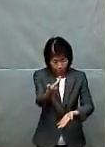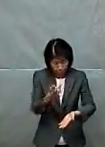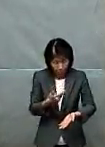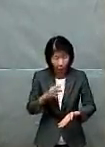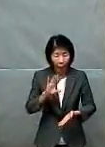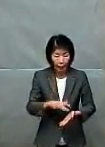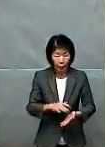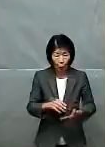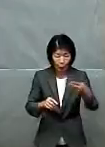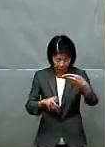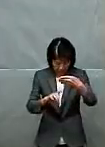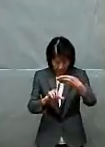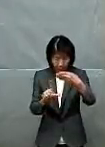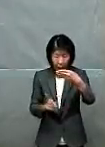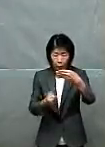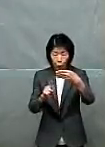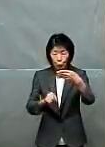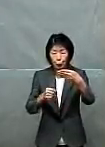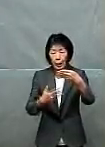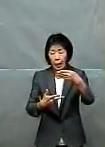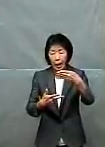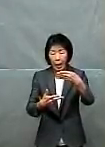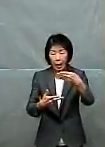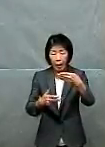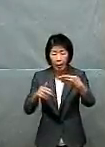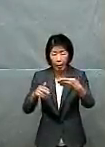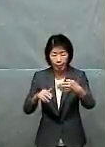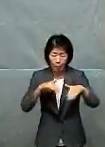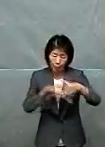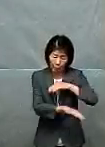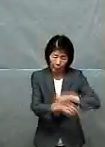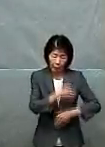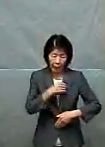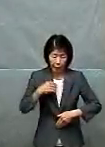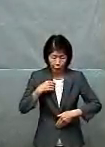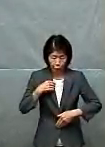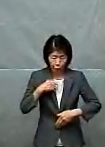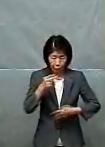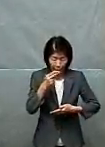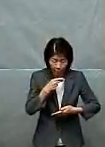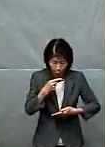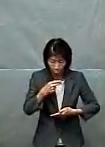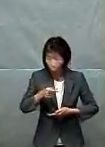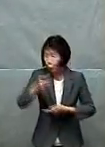して4月17日に保存食や飲料水など